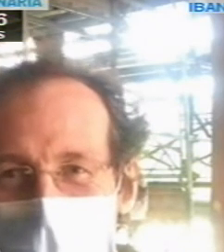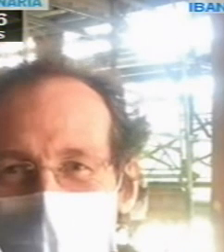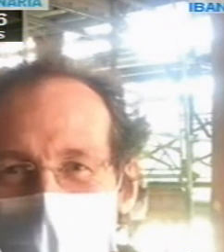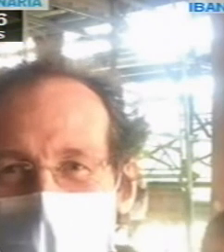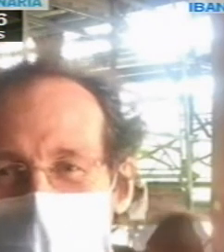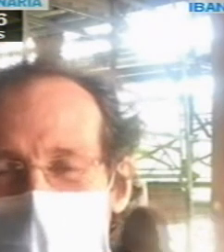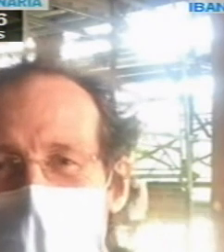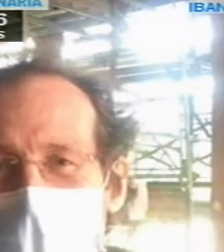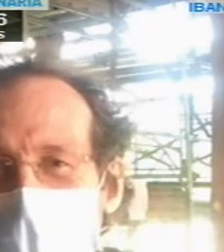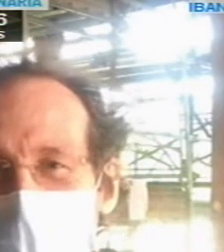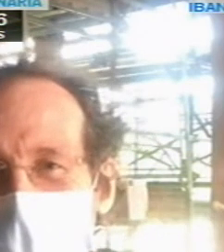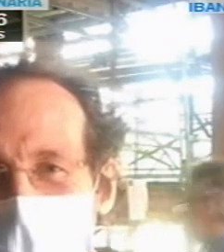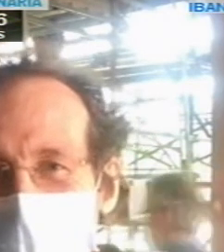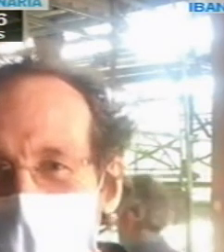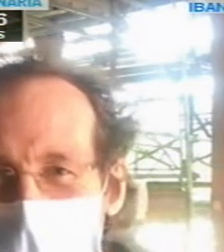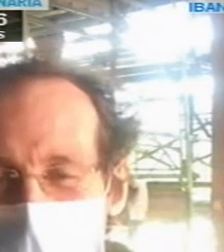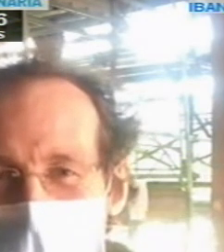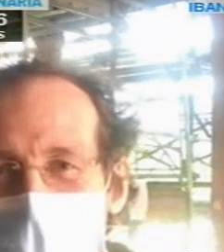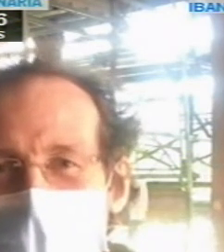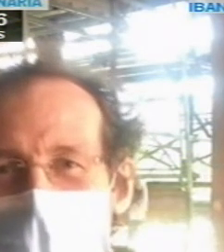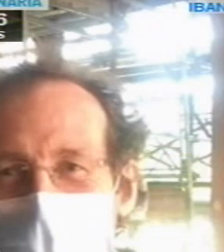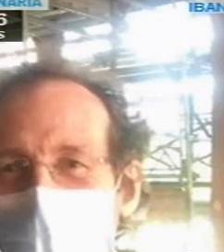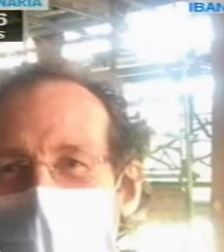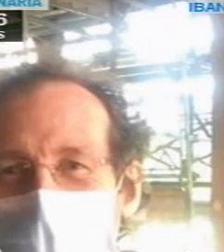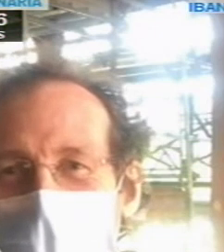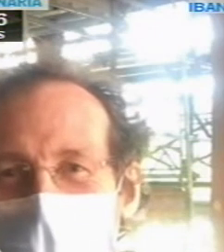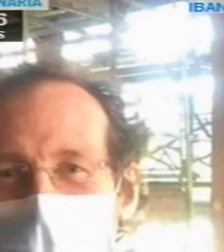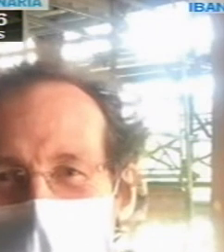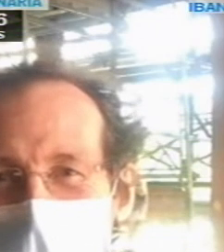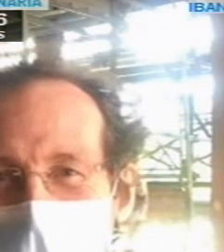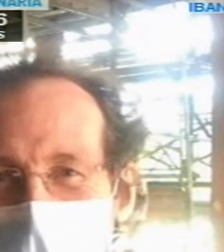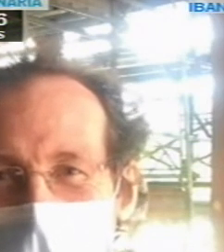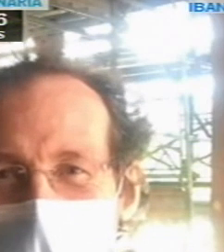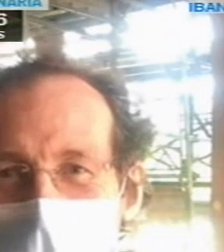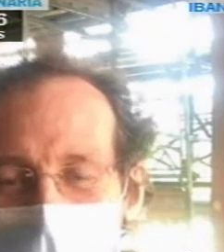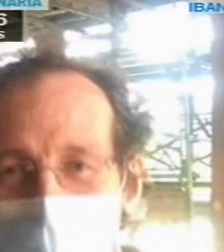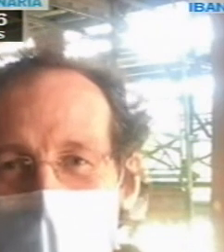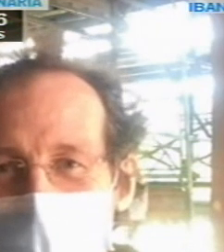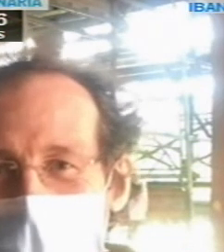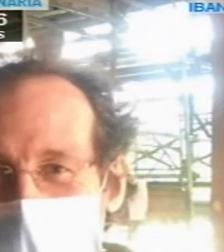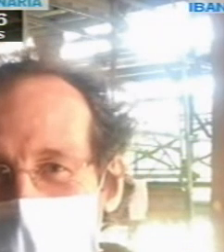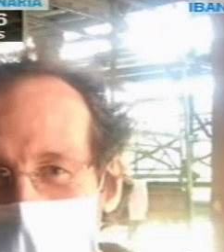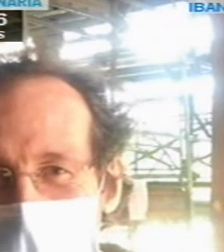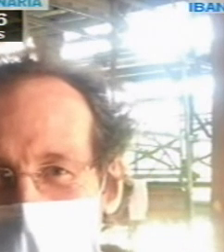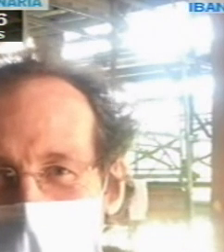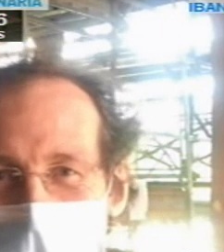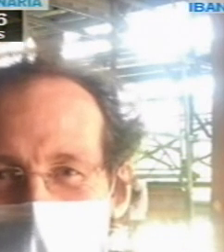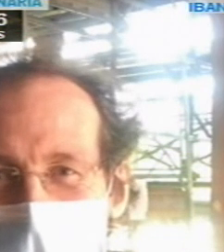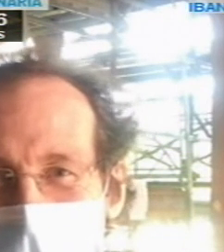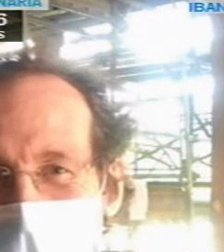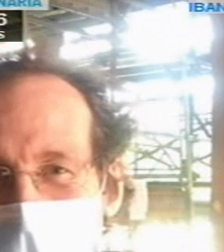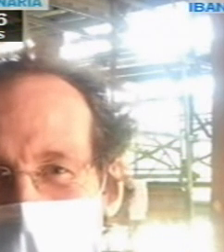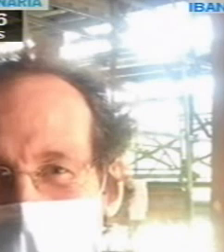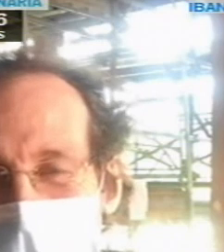che inducano a questo. Stiamo un po' chiedendo tra l'altro anche cosa ne pensa la gente sulla pavimentazione insomma che dovrà essere rifatta, quindi